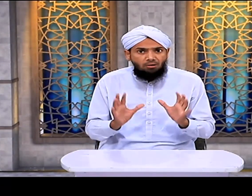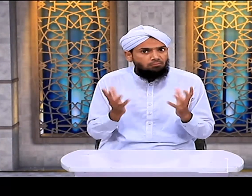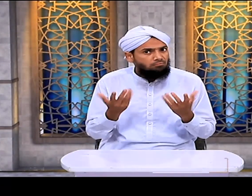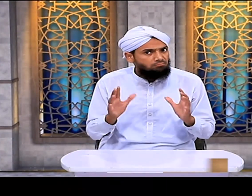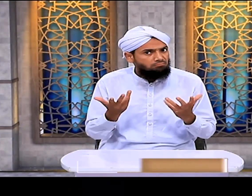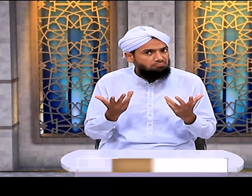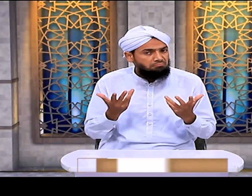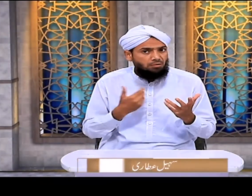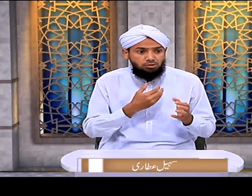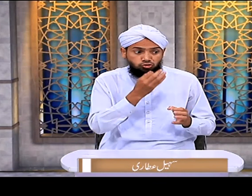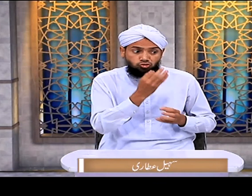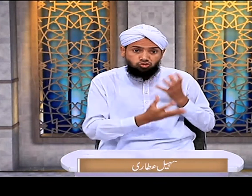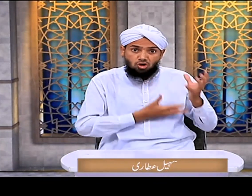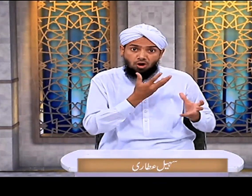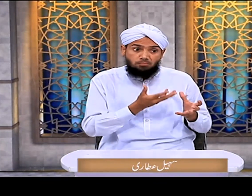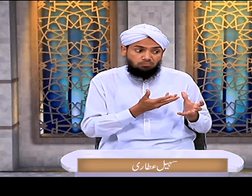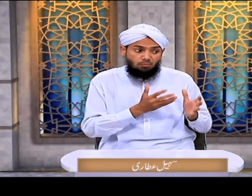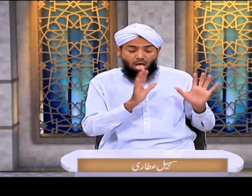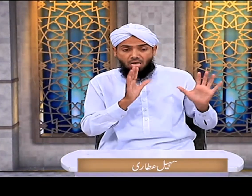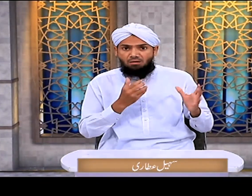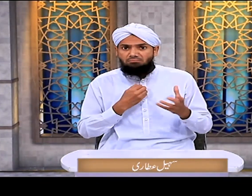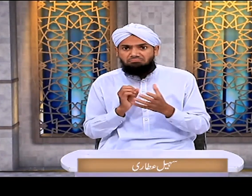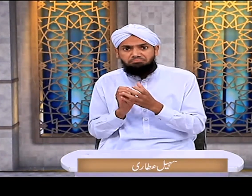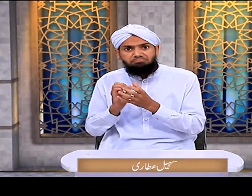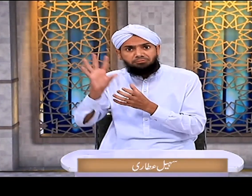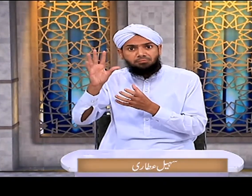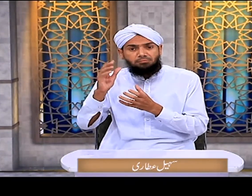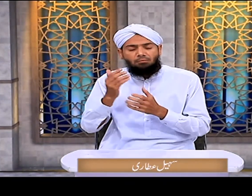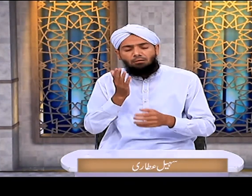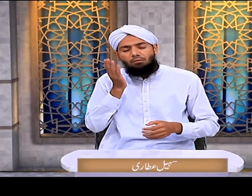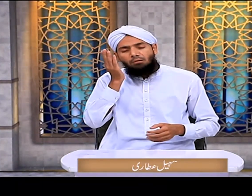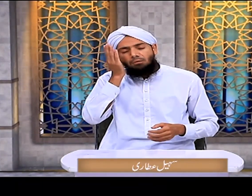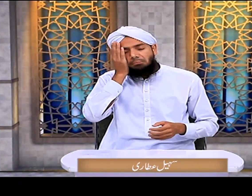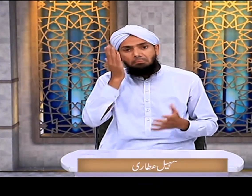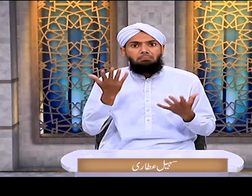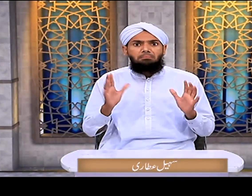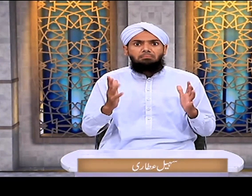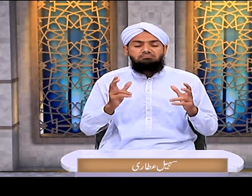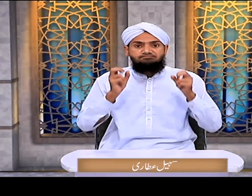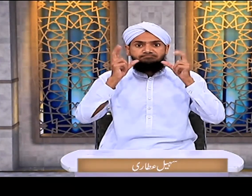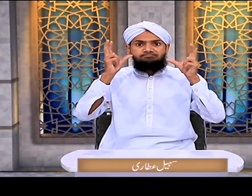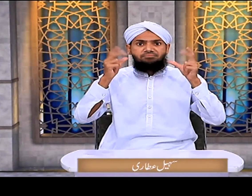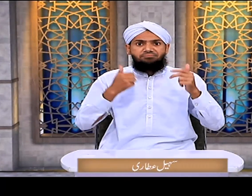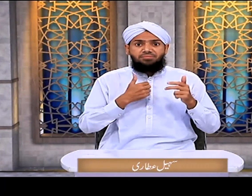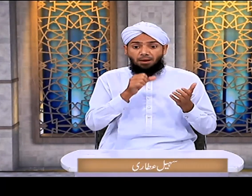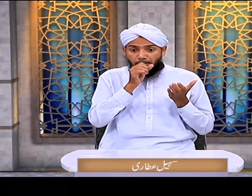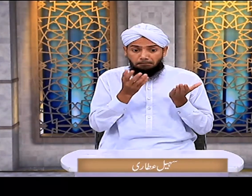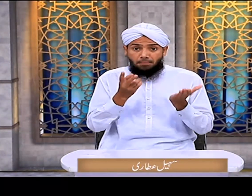شک جہنم سے بھاگنے والا کبھی غفلت کی نیند نہیں سوتا، بے شک آخرت ناپسندیدہ کاموں